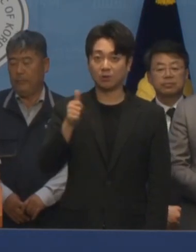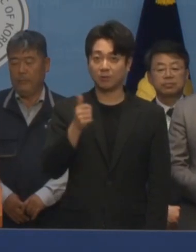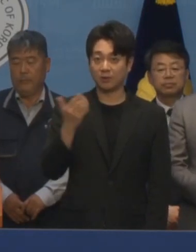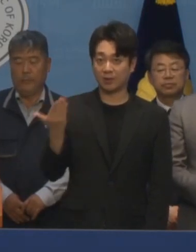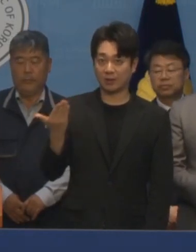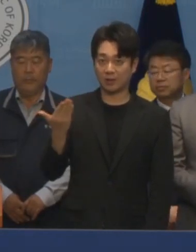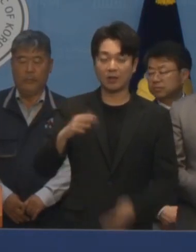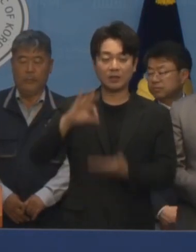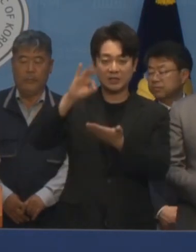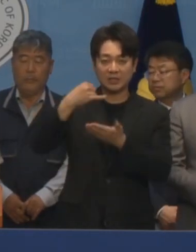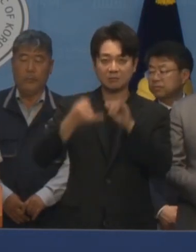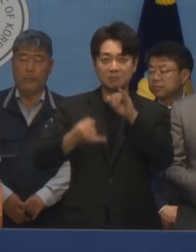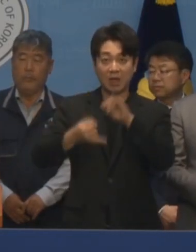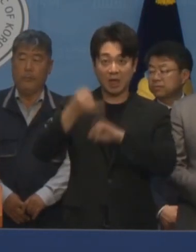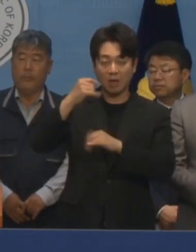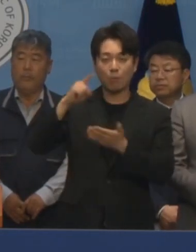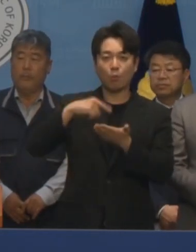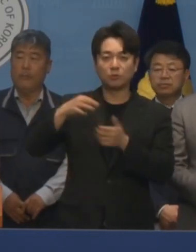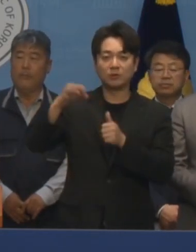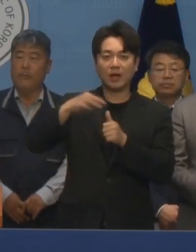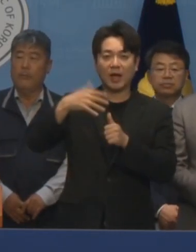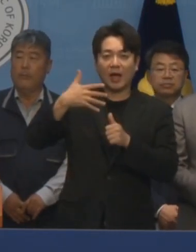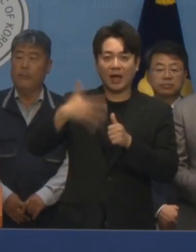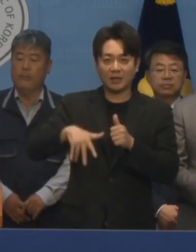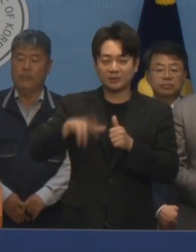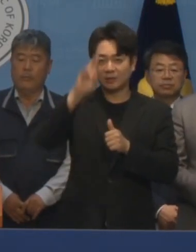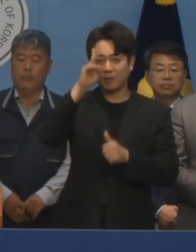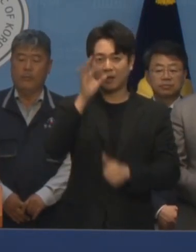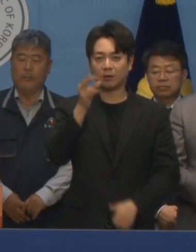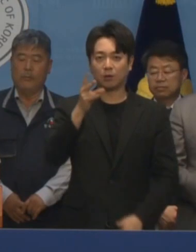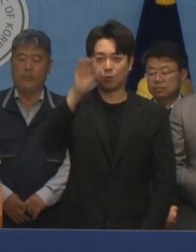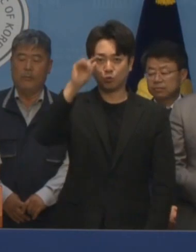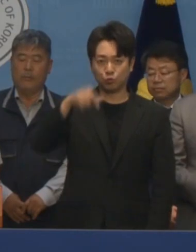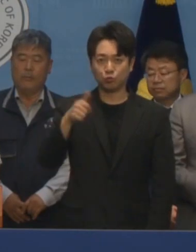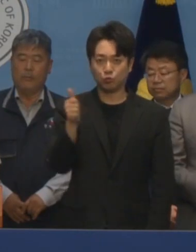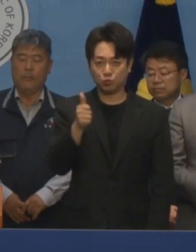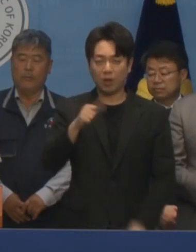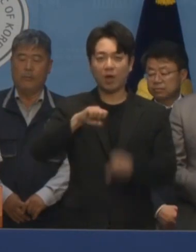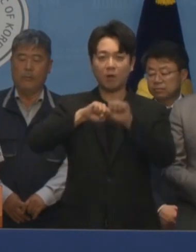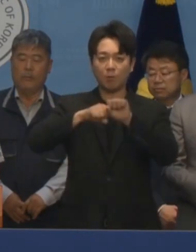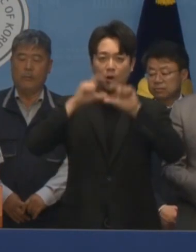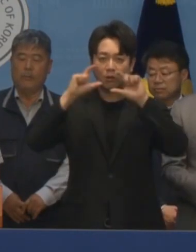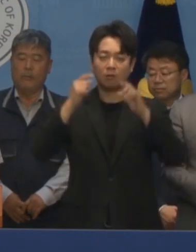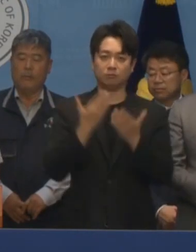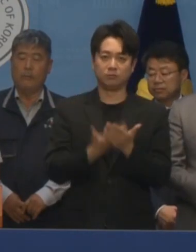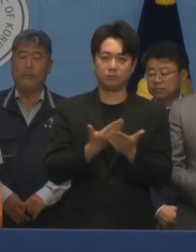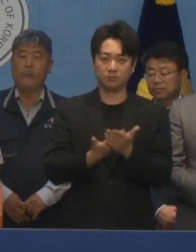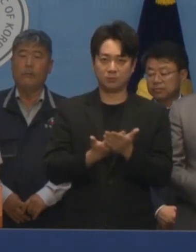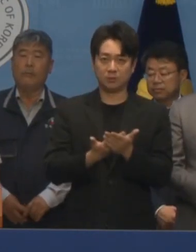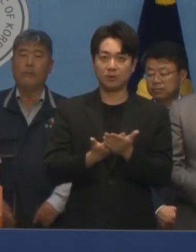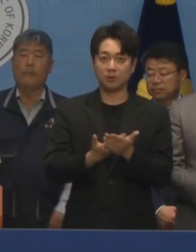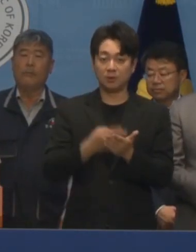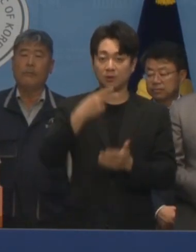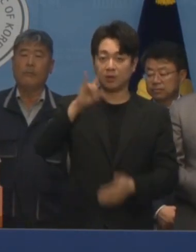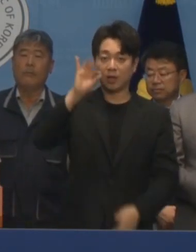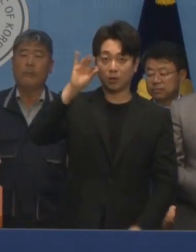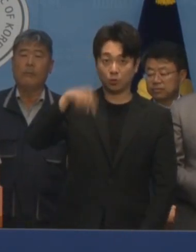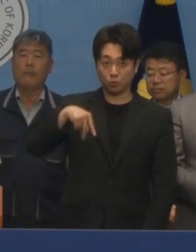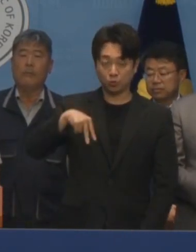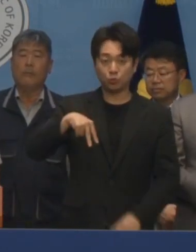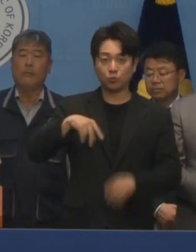체불임금을 변제하지 않는 박영우 회장의 엄벌을 촉구합니다. 대유그룹의